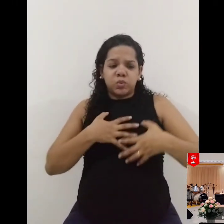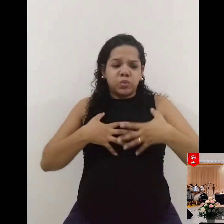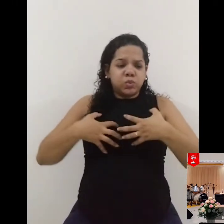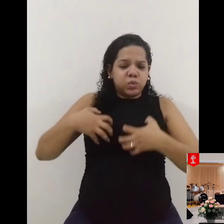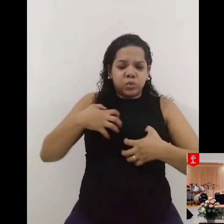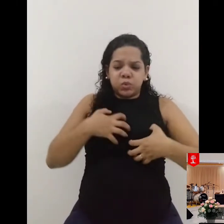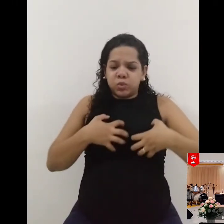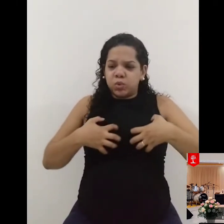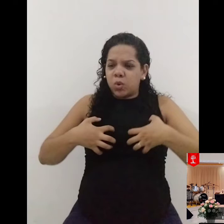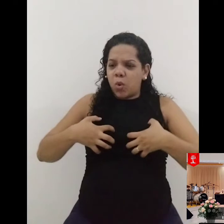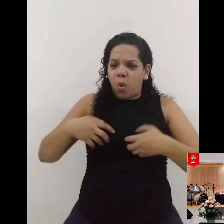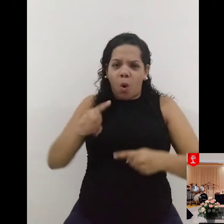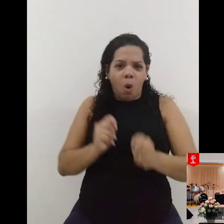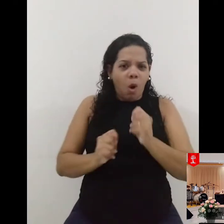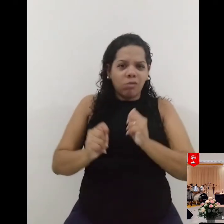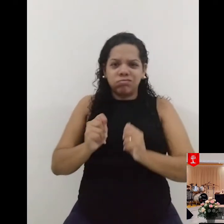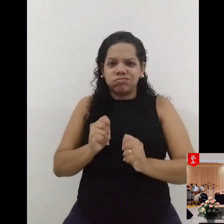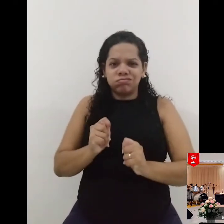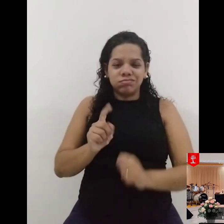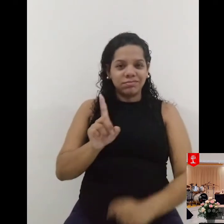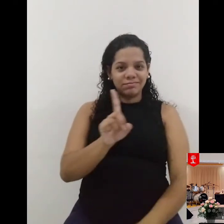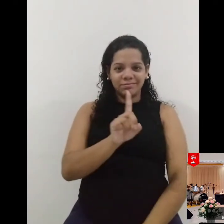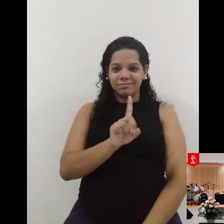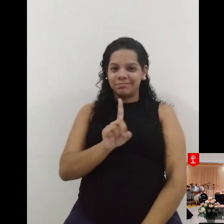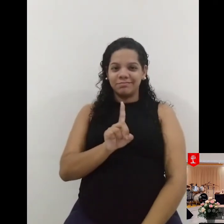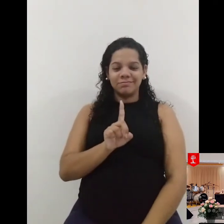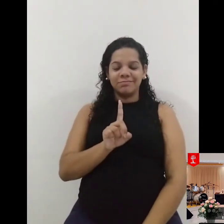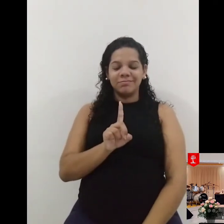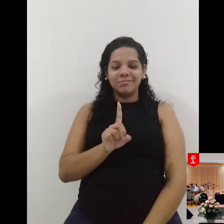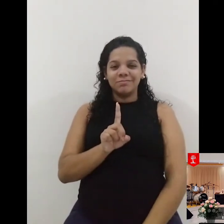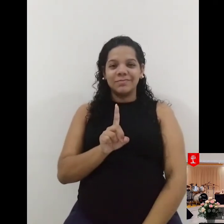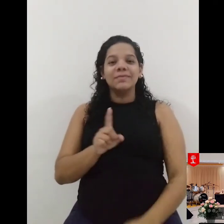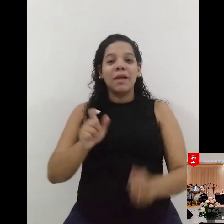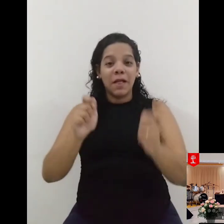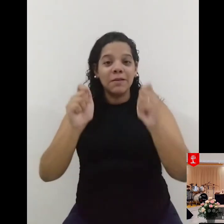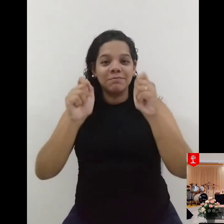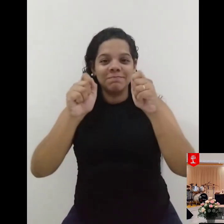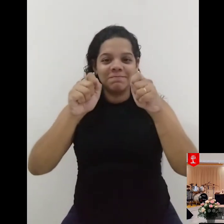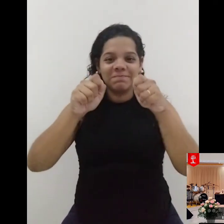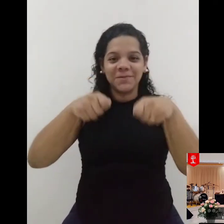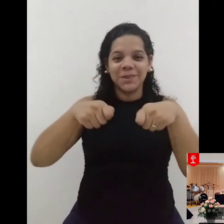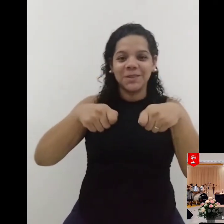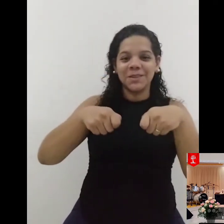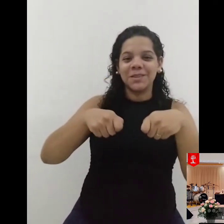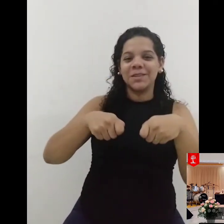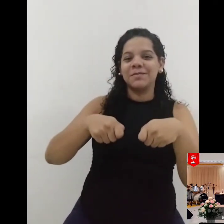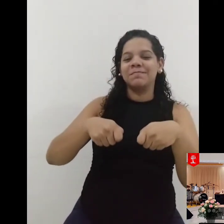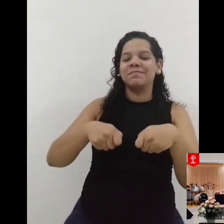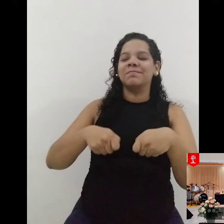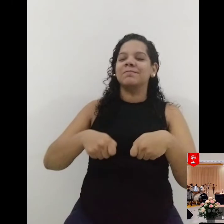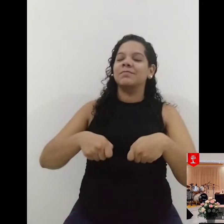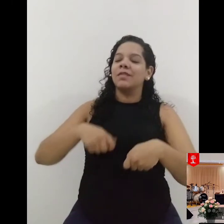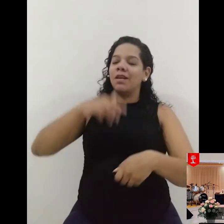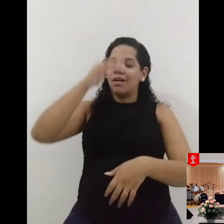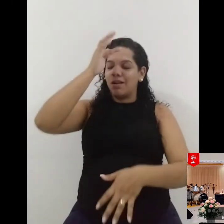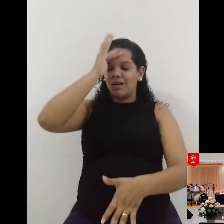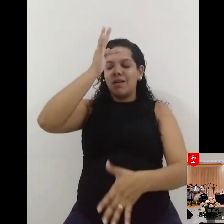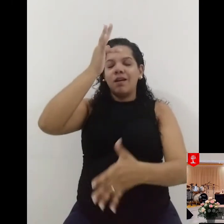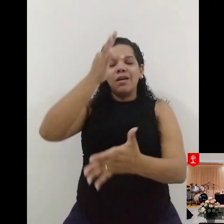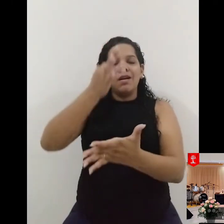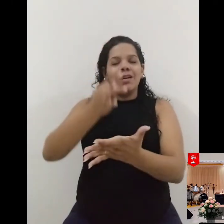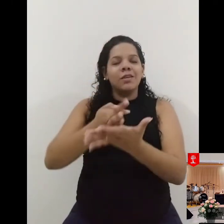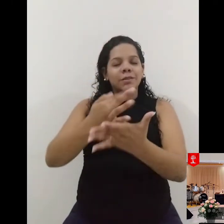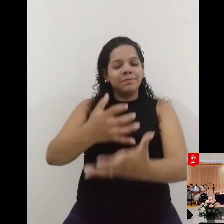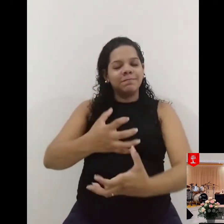Há um lugar onde a paz em meio à guerra. Esse lugar